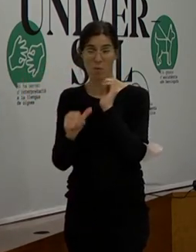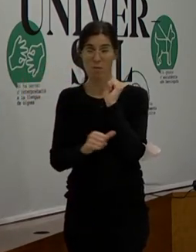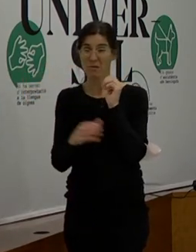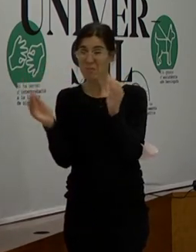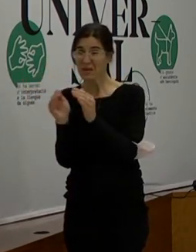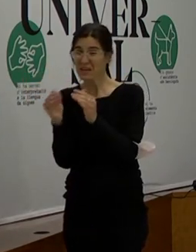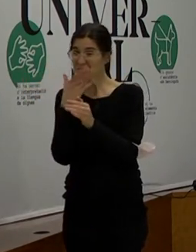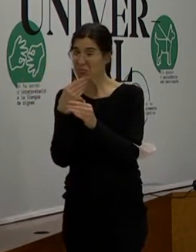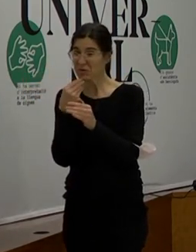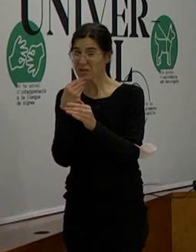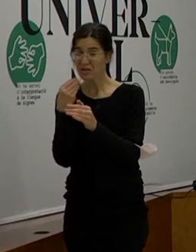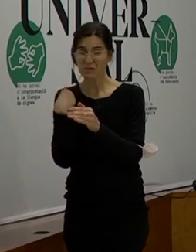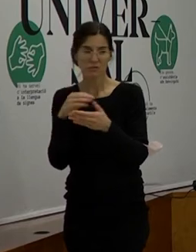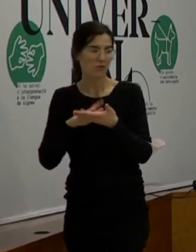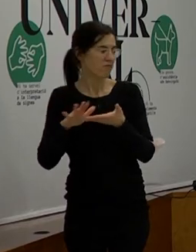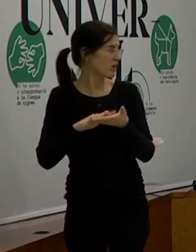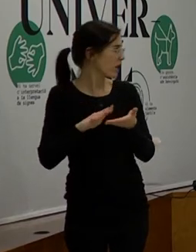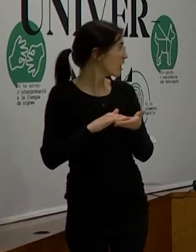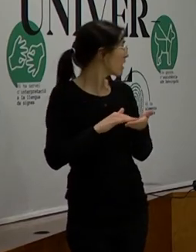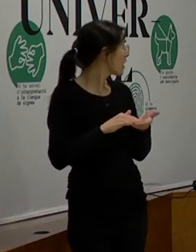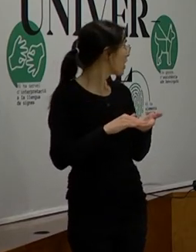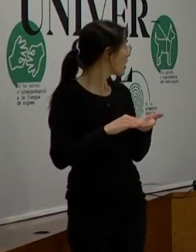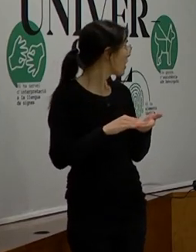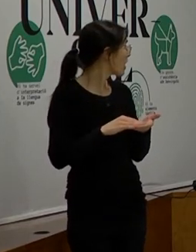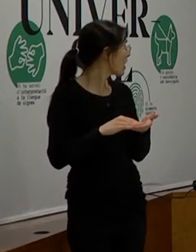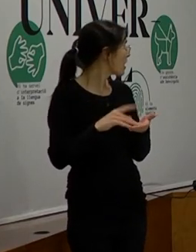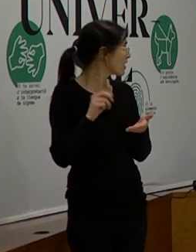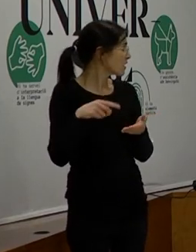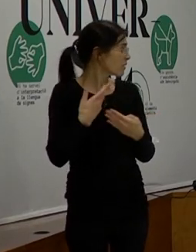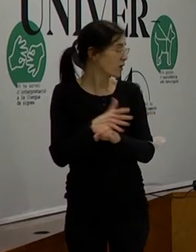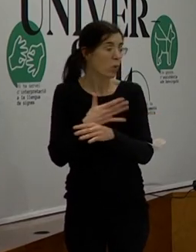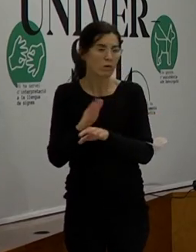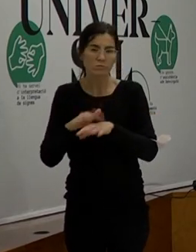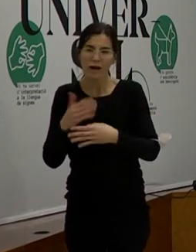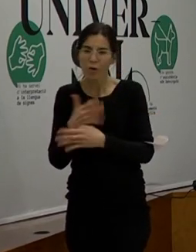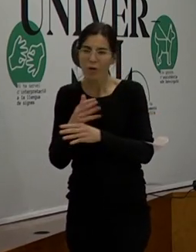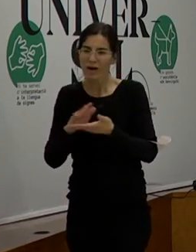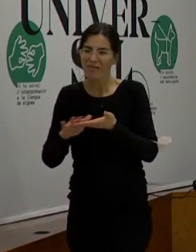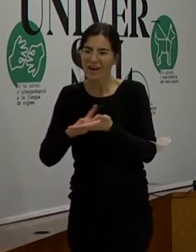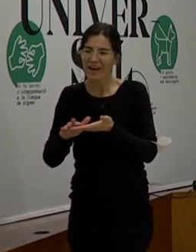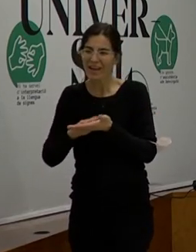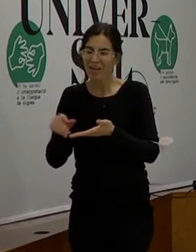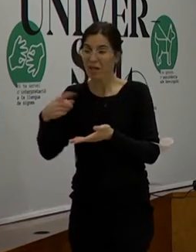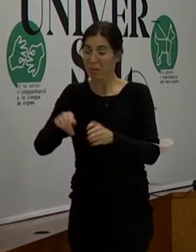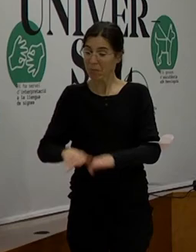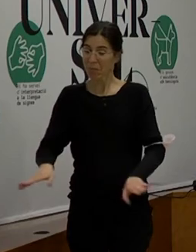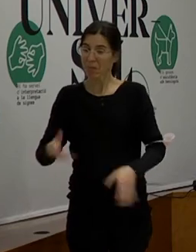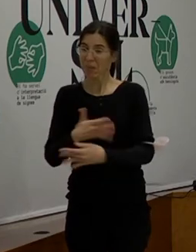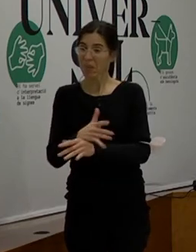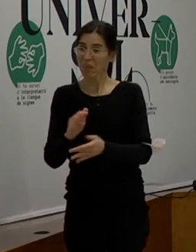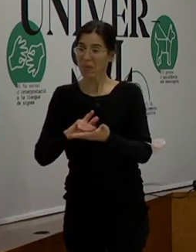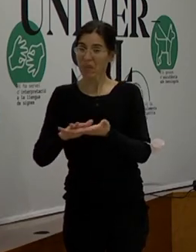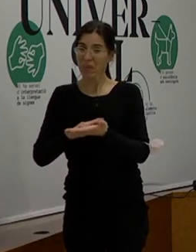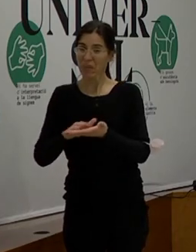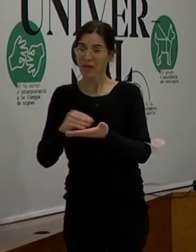monada, amb braille, i que tiene juegos para jugar al braille. Vamos a jugar al braille, i los críos juegan al braille. La